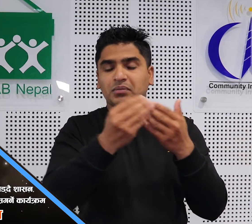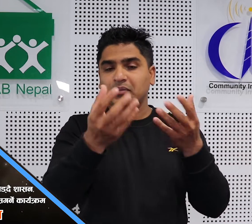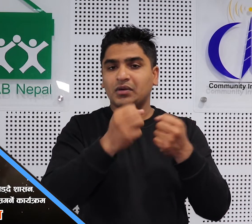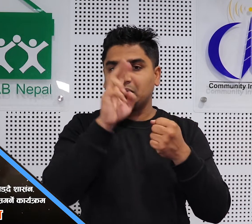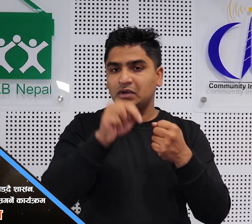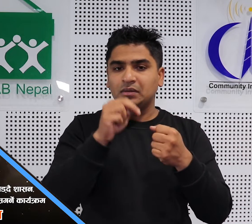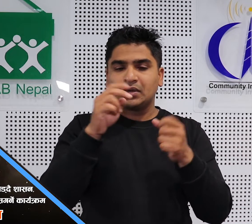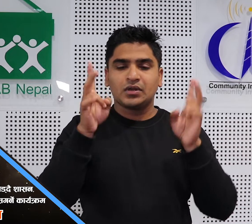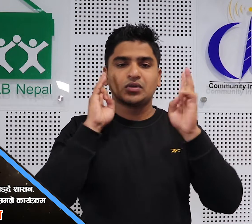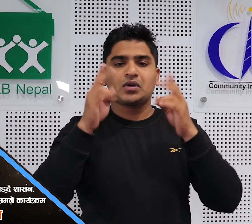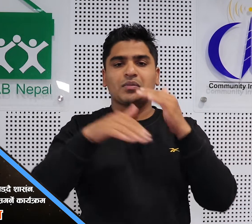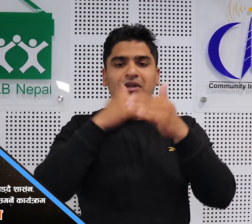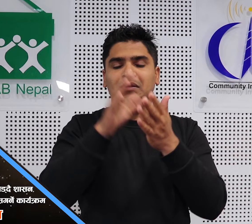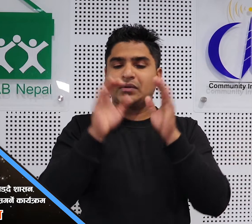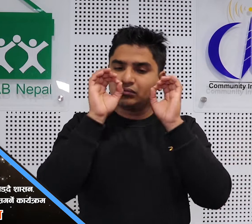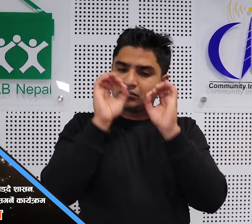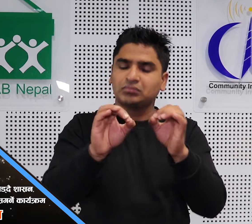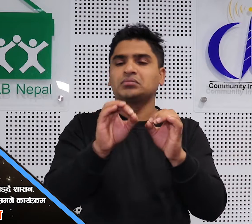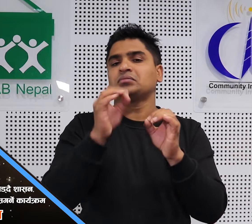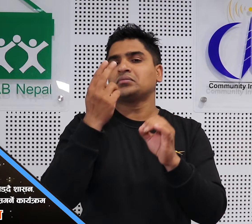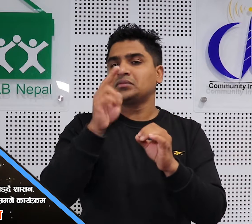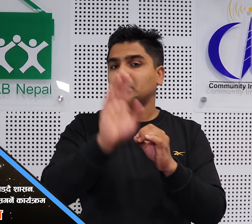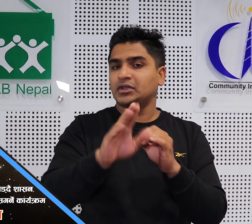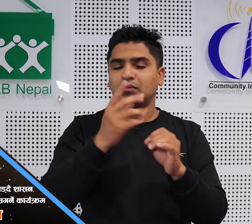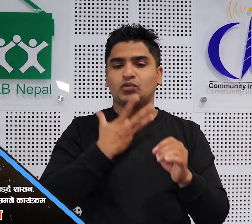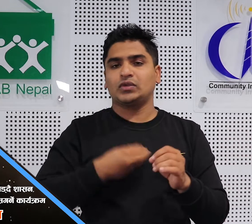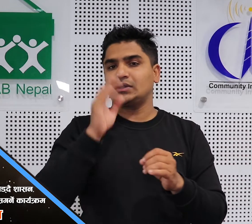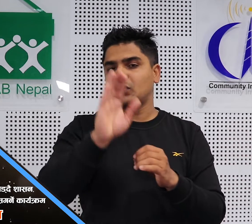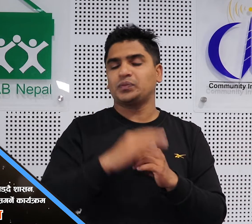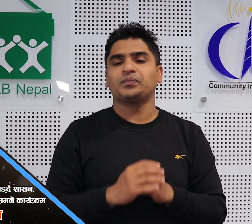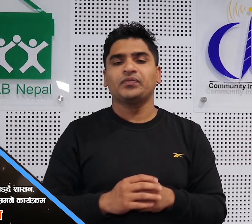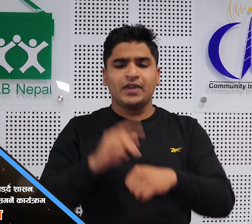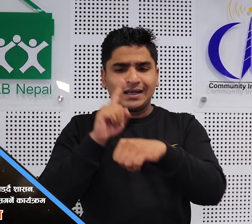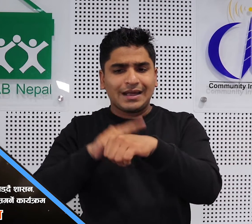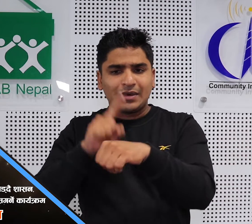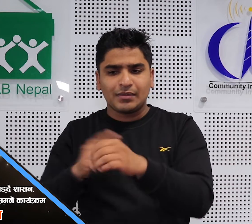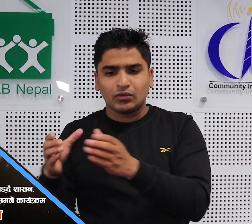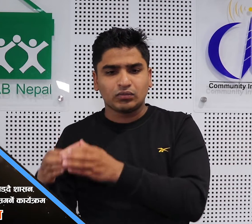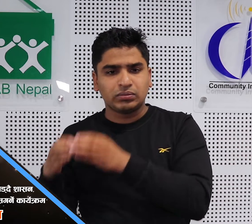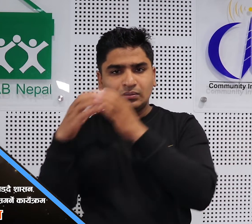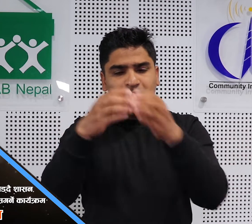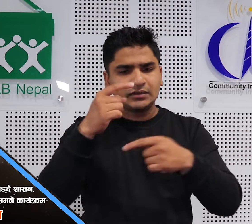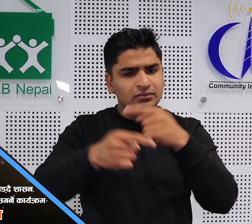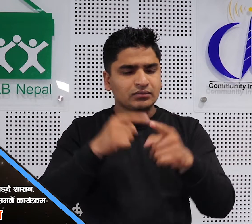विकासबाट 0 रूपमा चाहिँ भएको छ, यसमा हामी दुखित छौँ। समय समयमा डेलिगेसन जाने निरन्तर रूपमा दबाब दिए